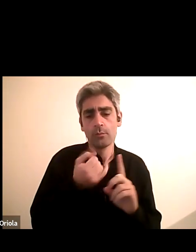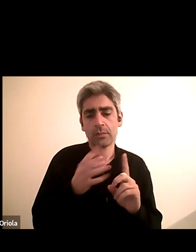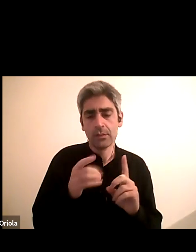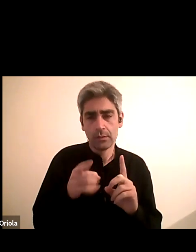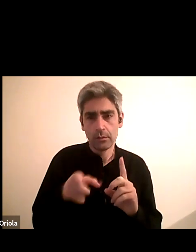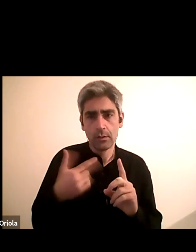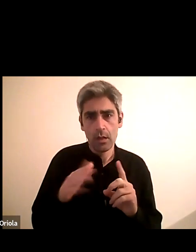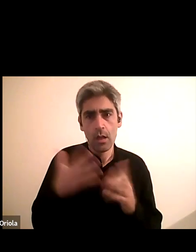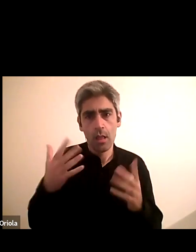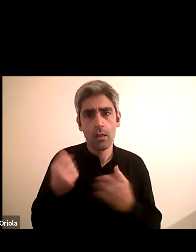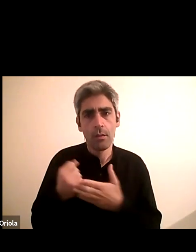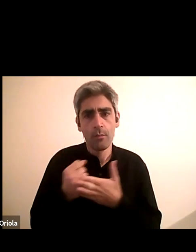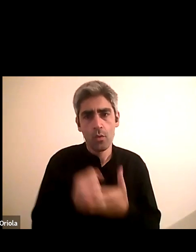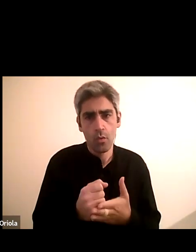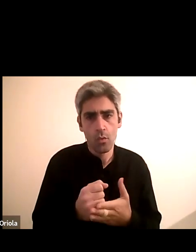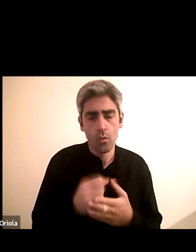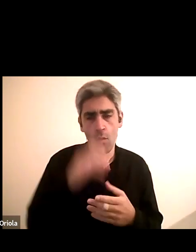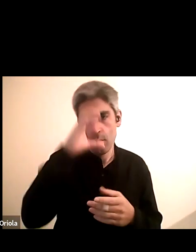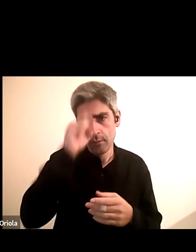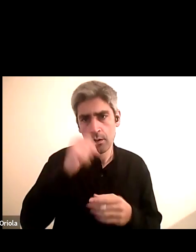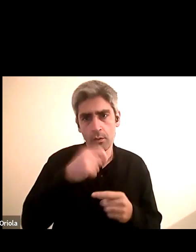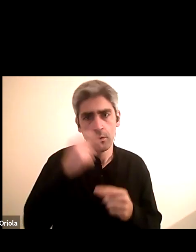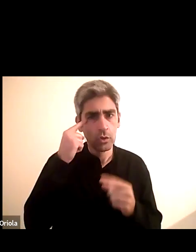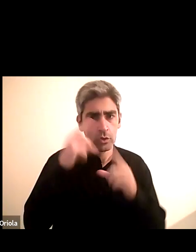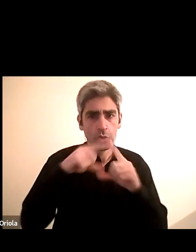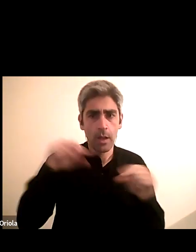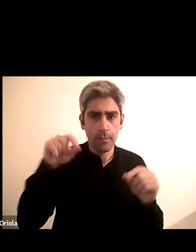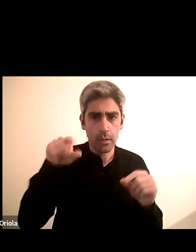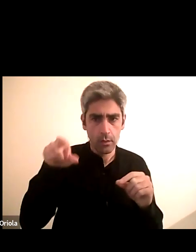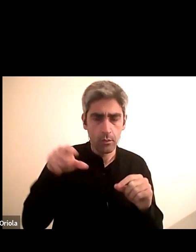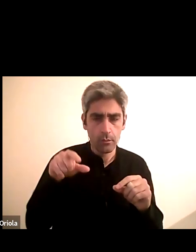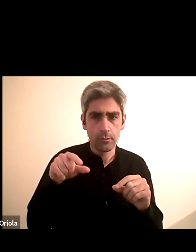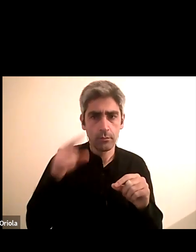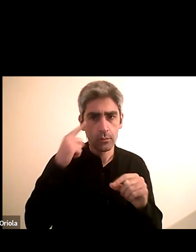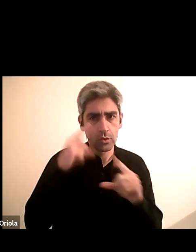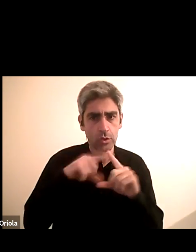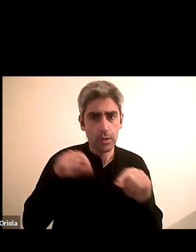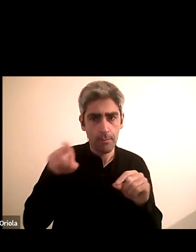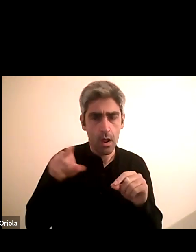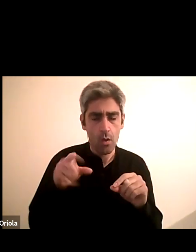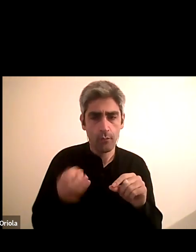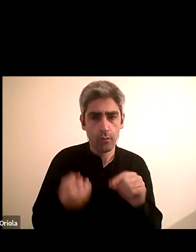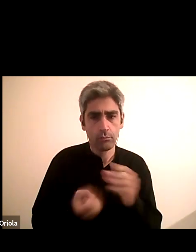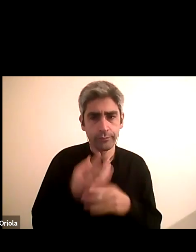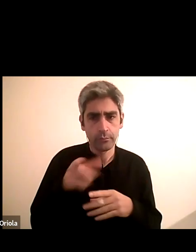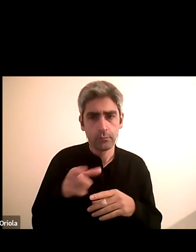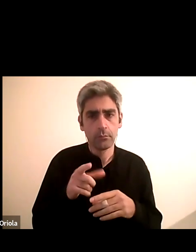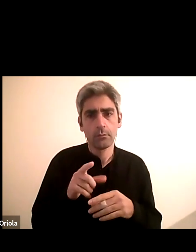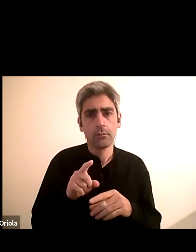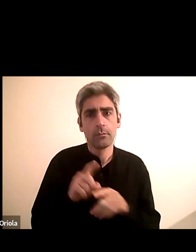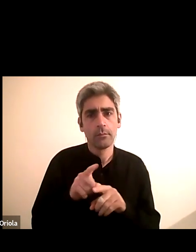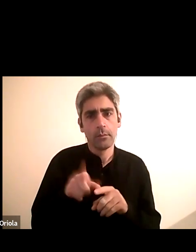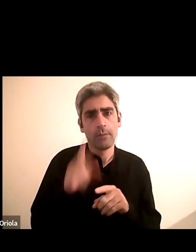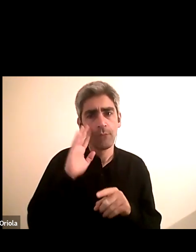alto patrocínio do governo japonês, o que é muito interessante como gênese e que é capaz de ser o futuro por